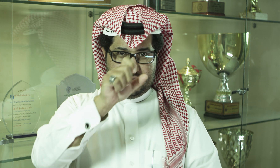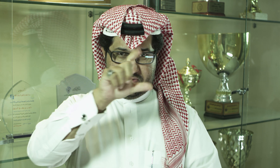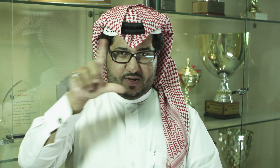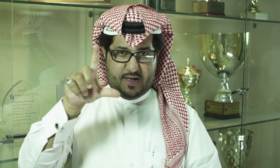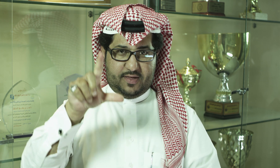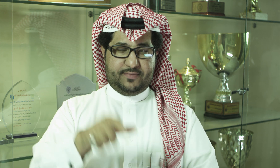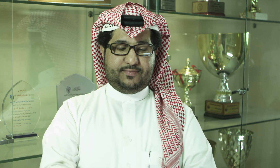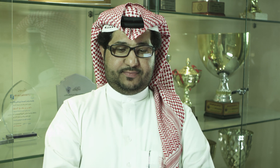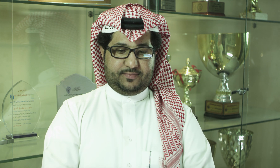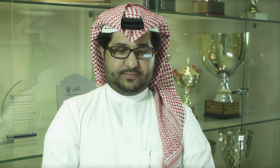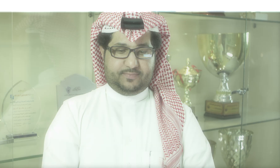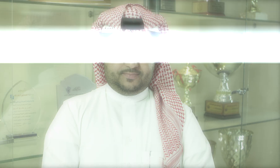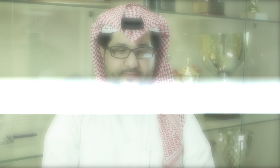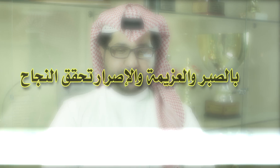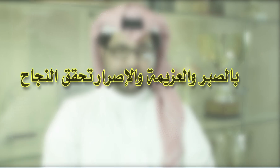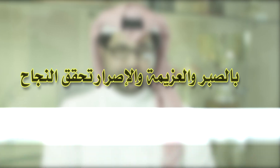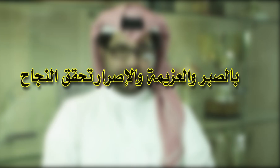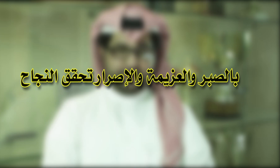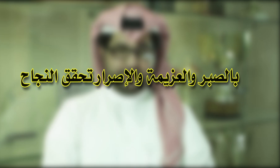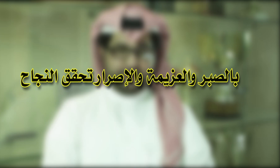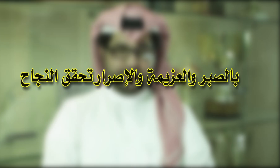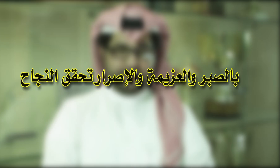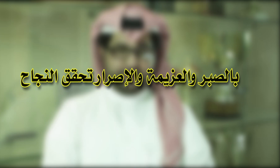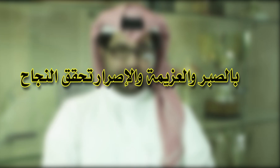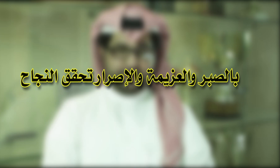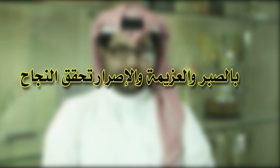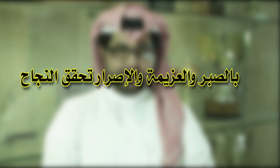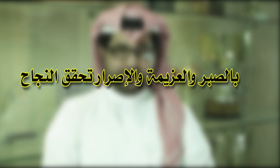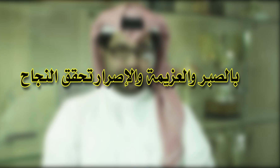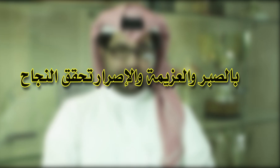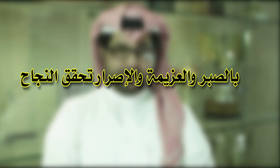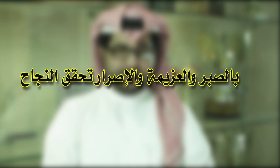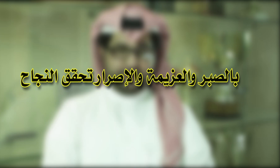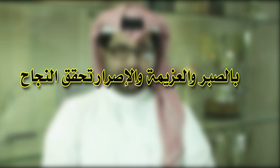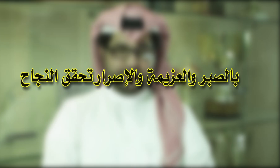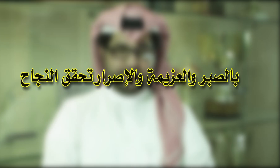واضح؟ بالصبر والعزيمة والإصرار تحقق النجاح.